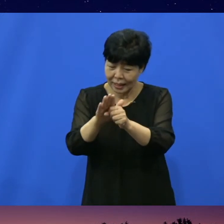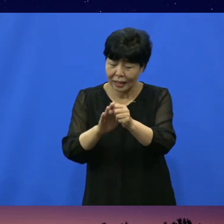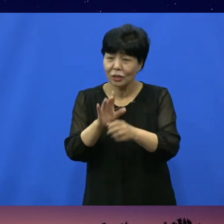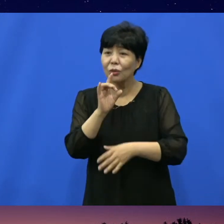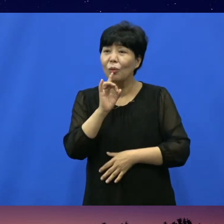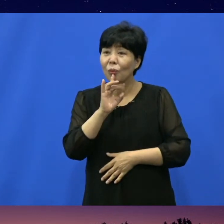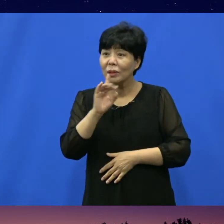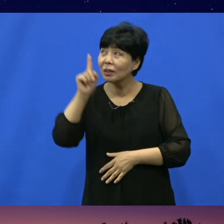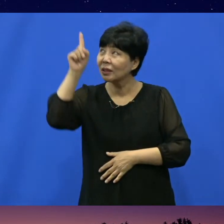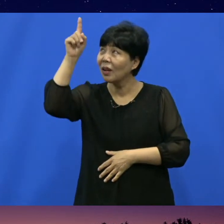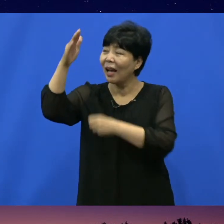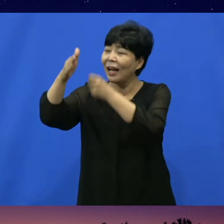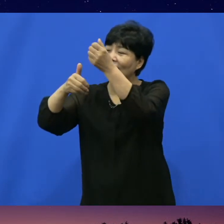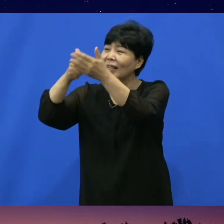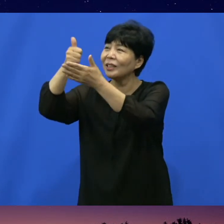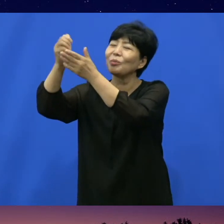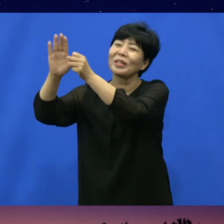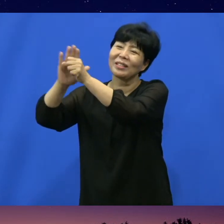사랑.